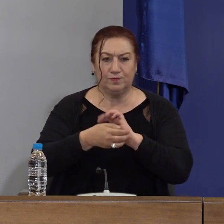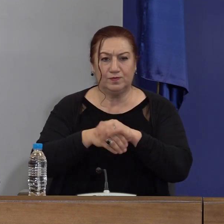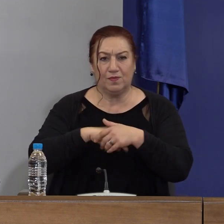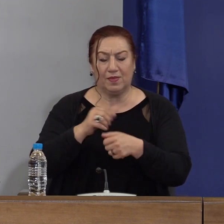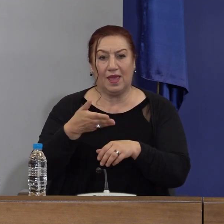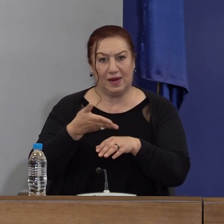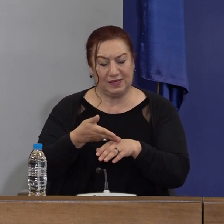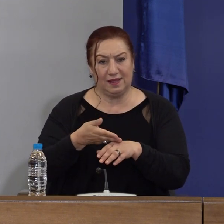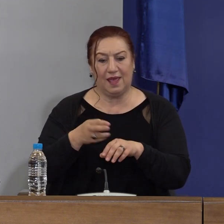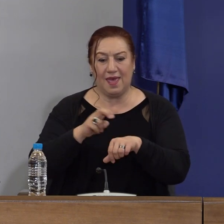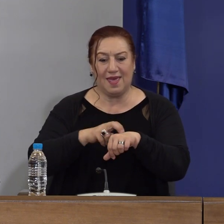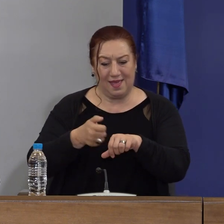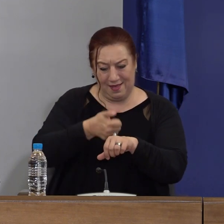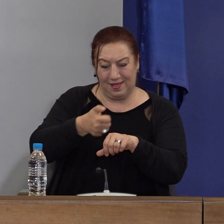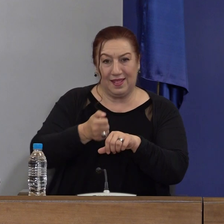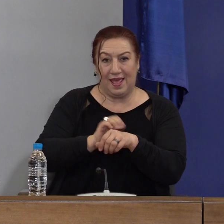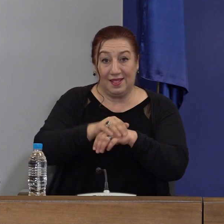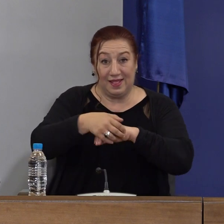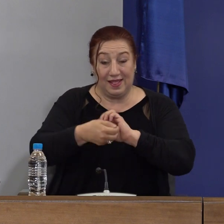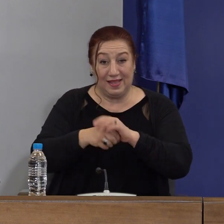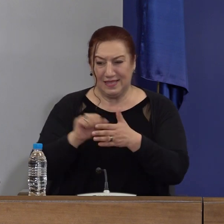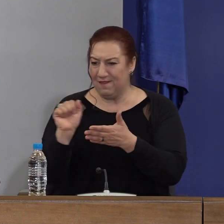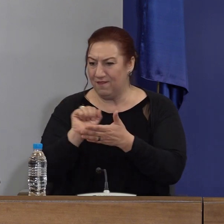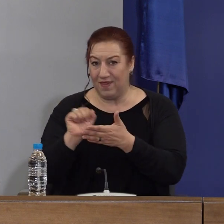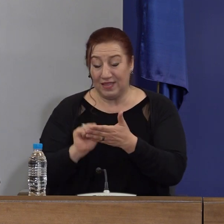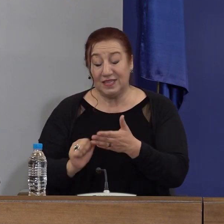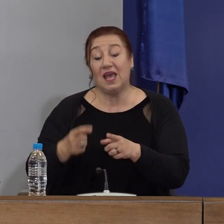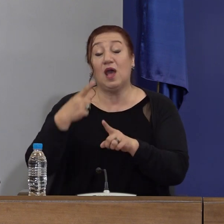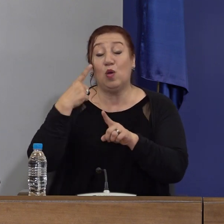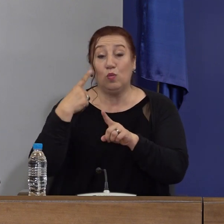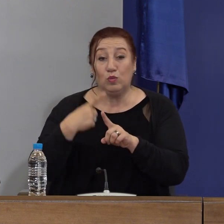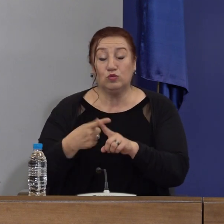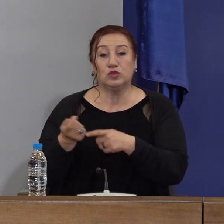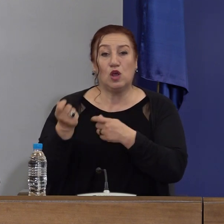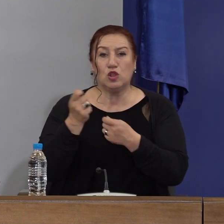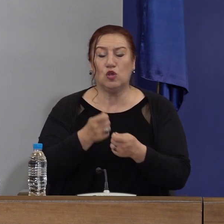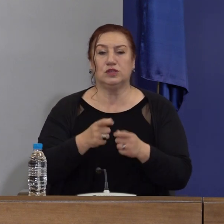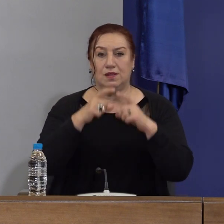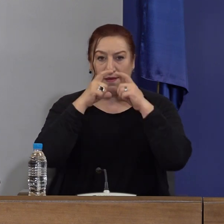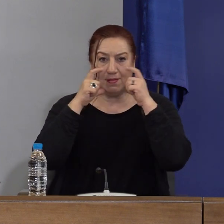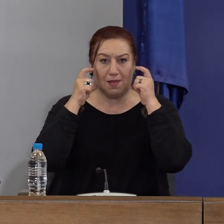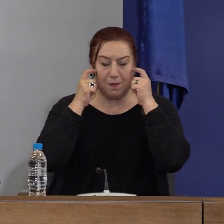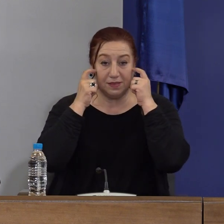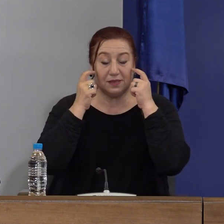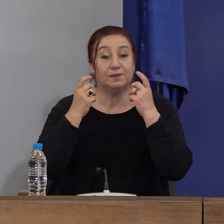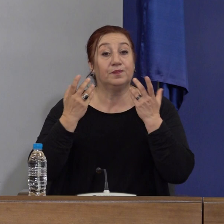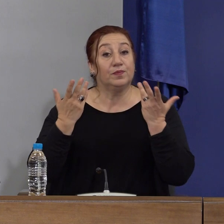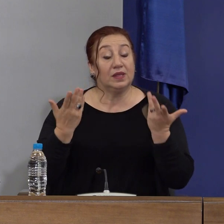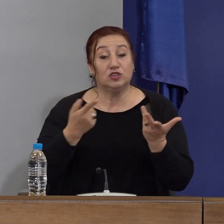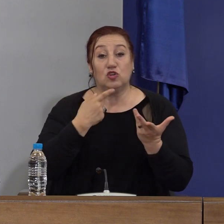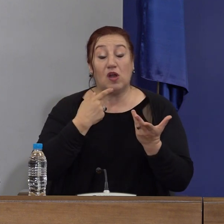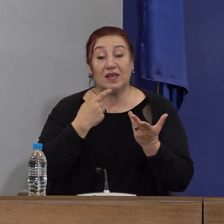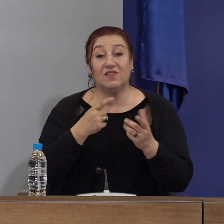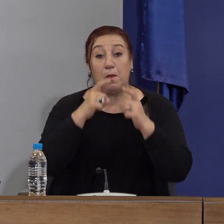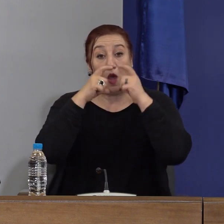дезинфекция и носене на маски. Защо казвам носене, а